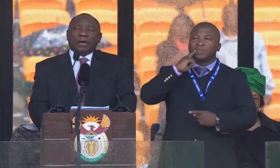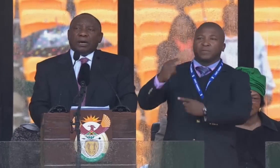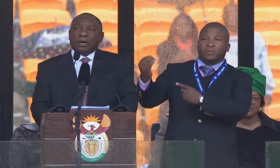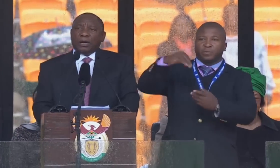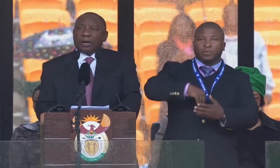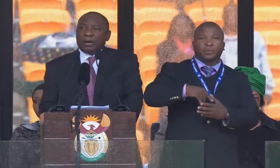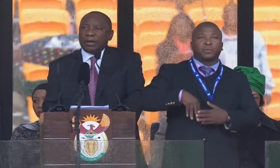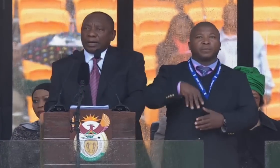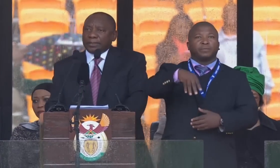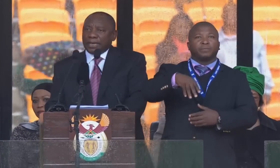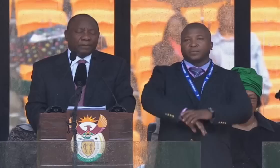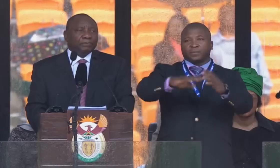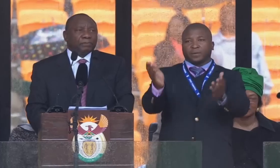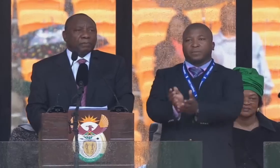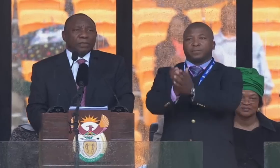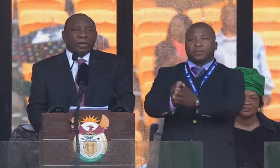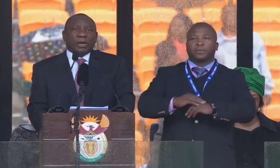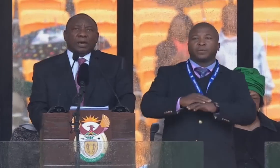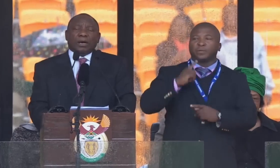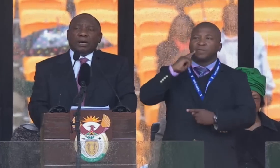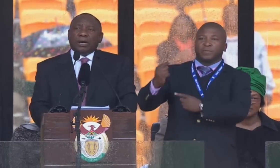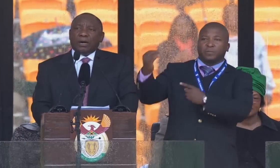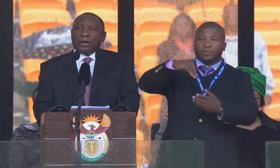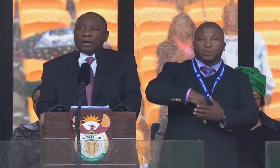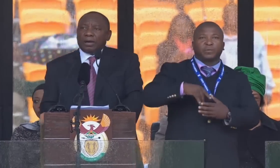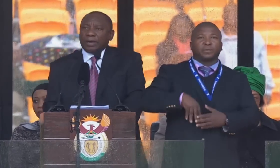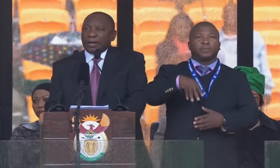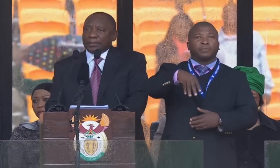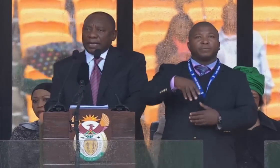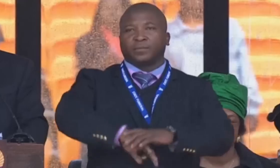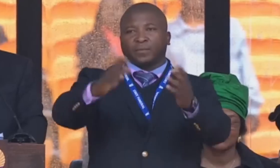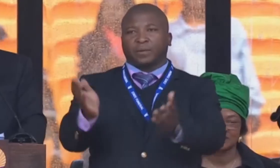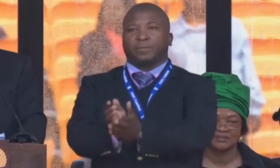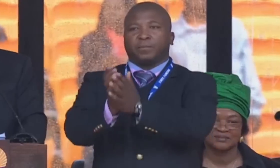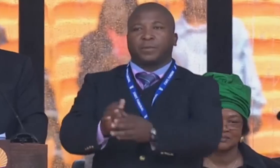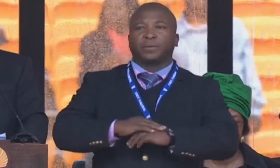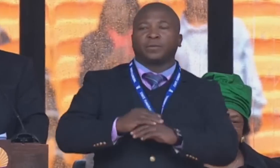de quem vier A festa é sua, a festa é nossa De quem quiser